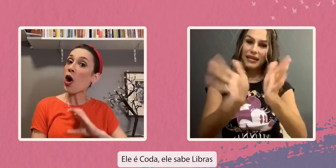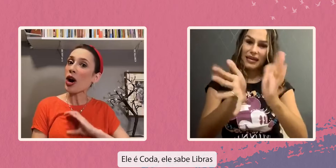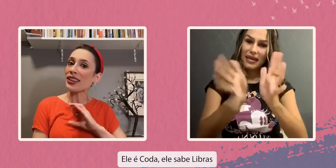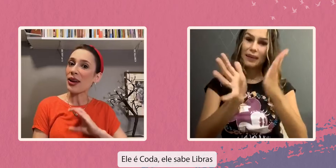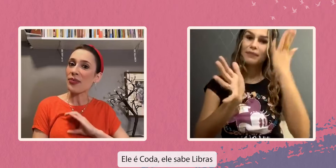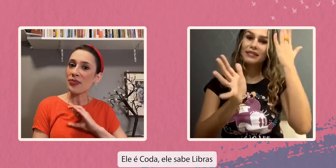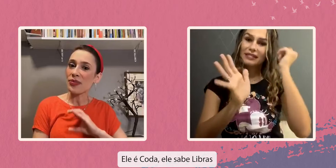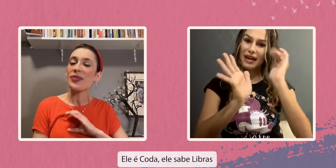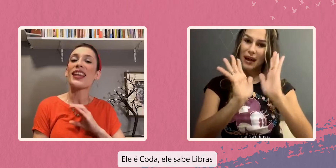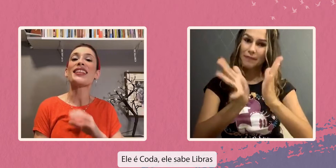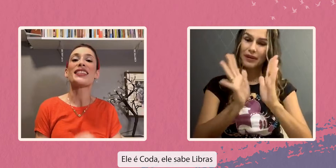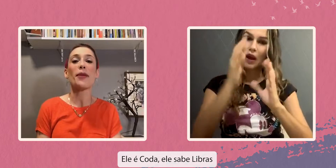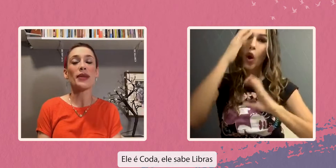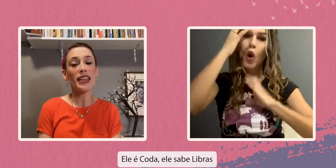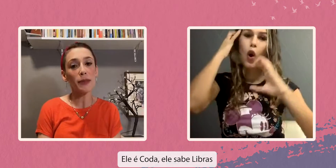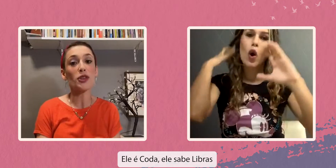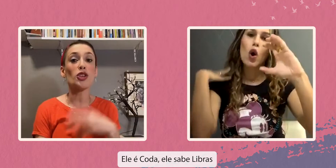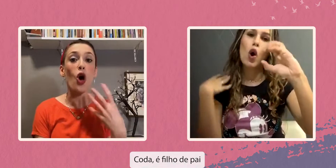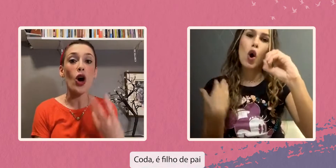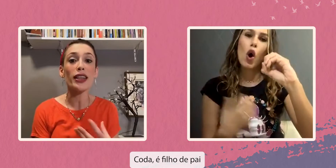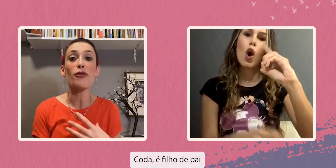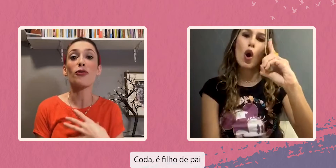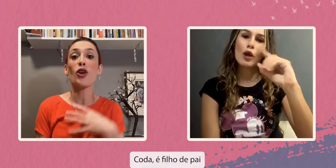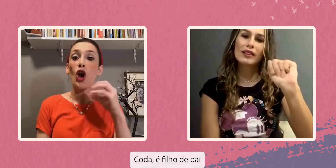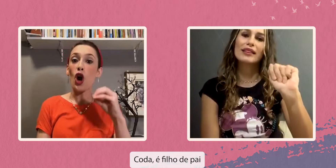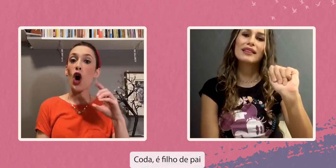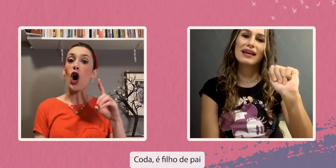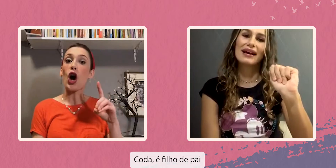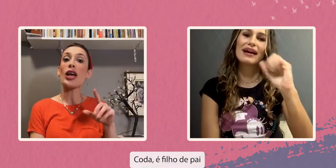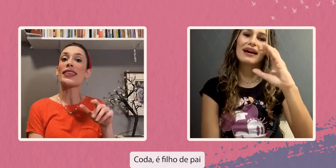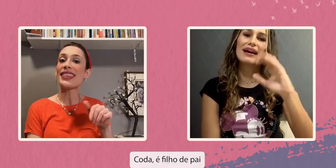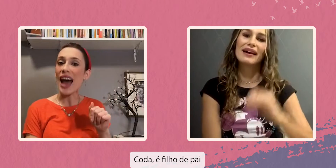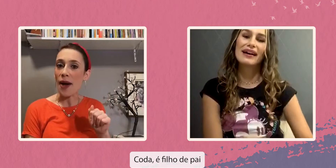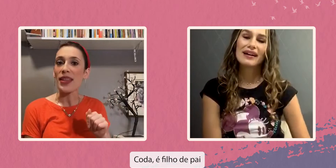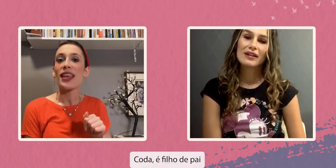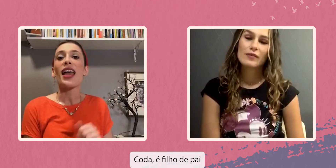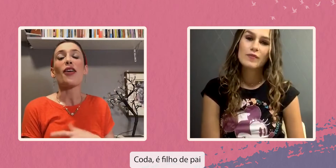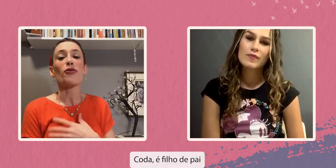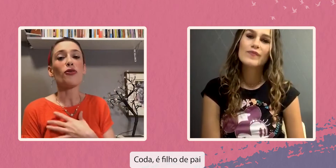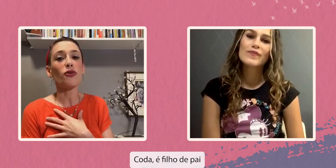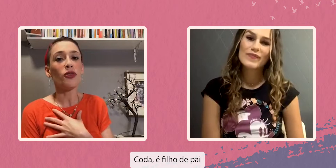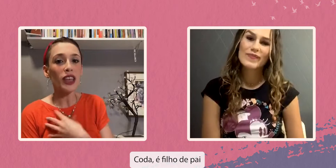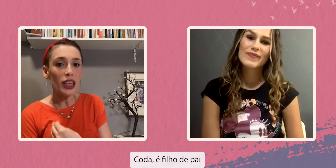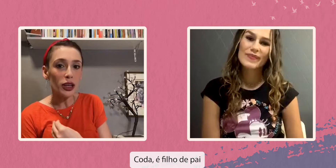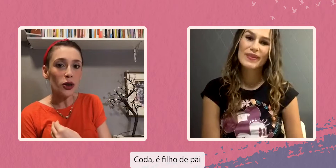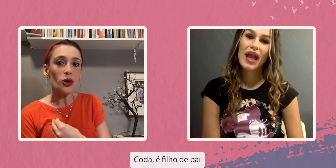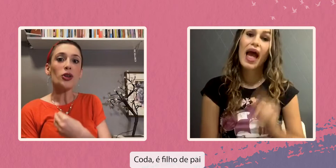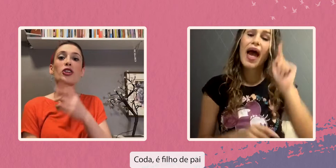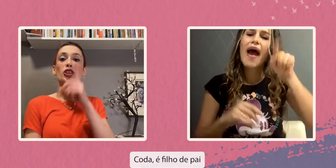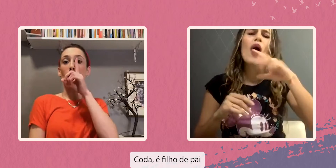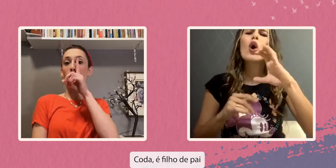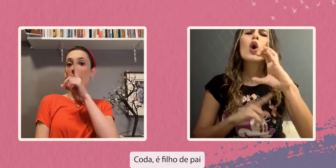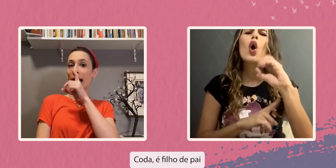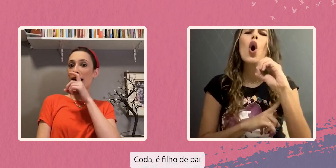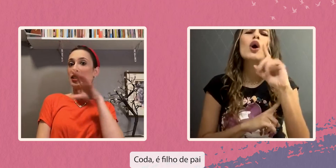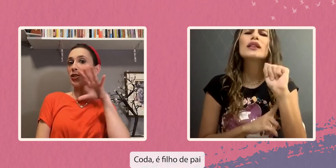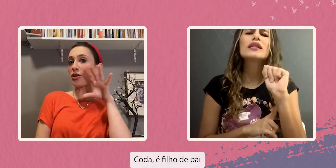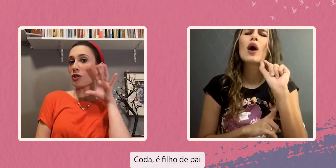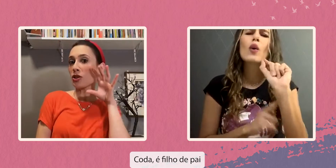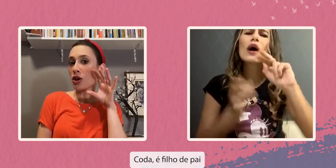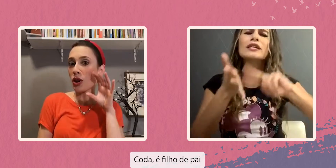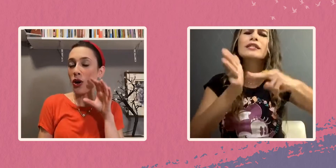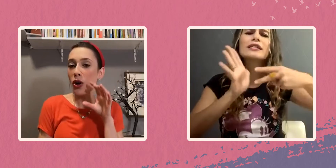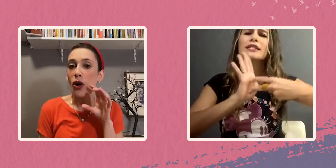Ele é foda. Ele sabe livros foda. É foda. É filho de